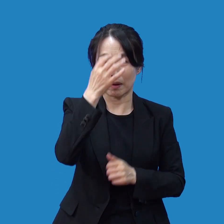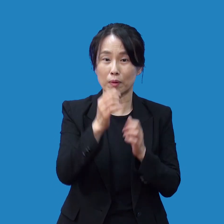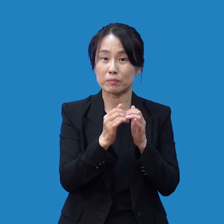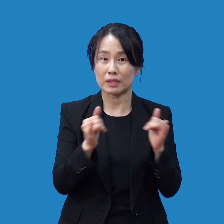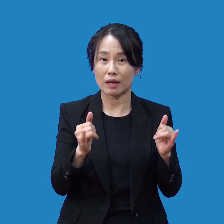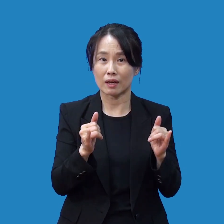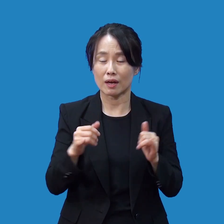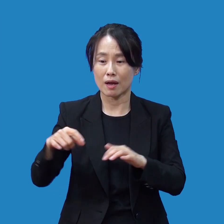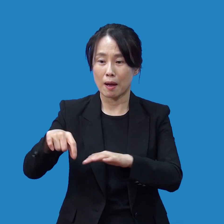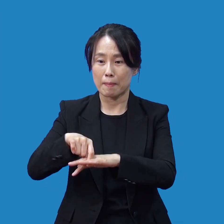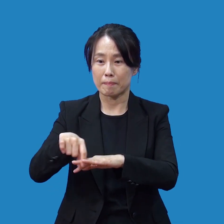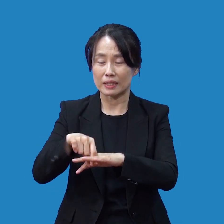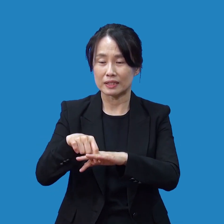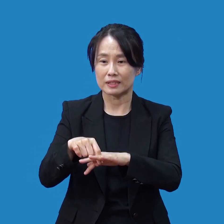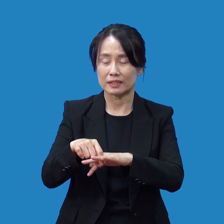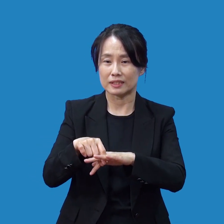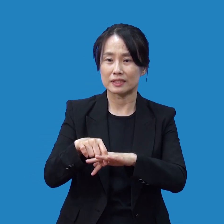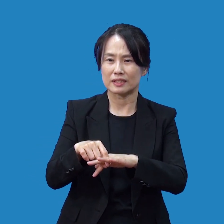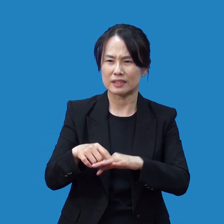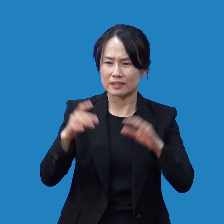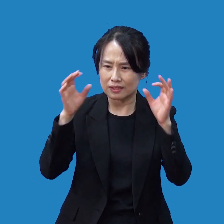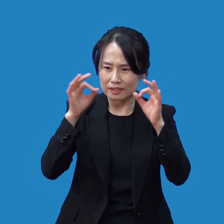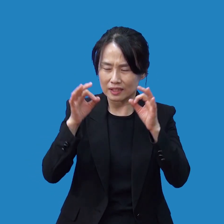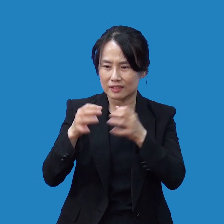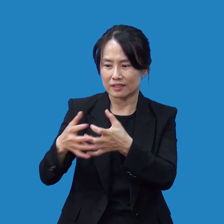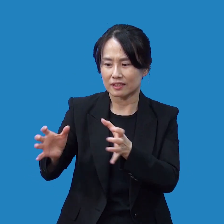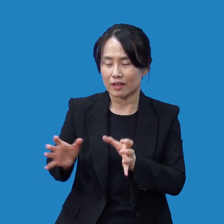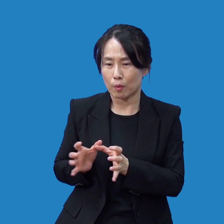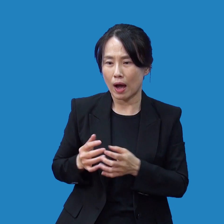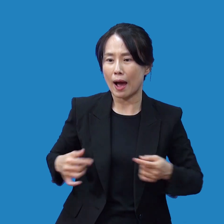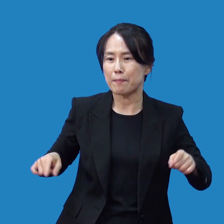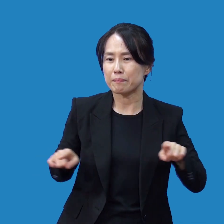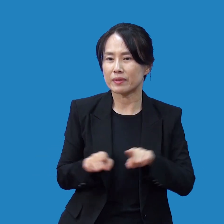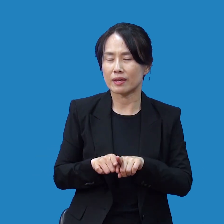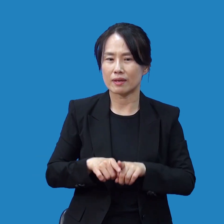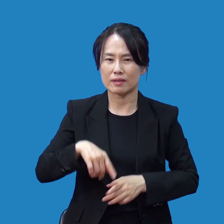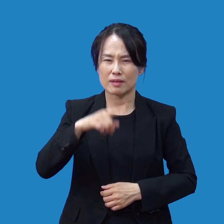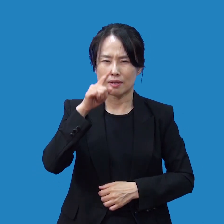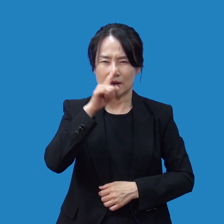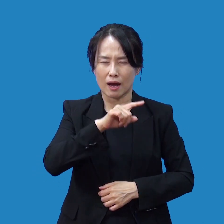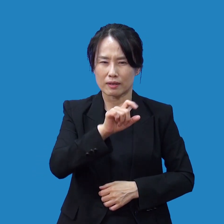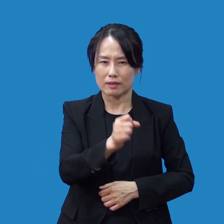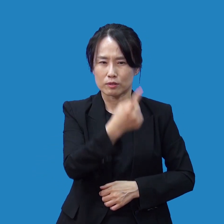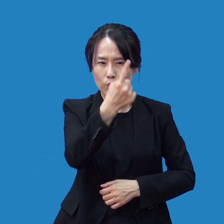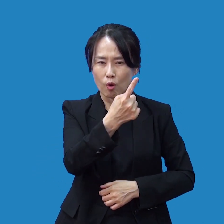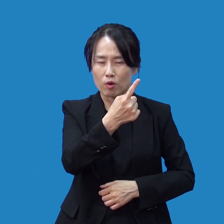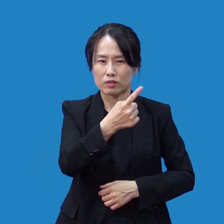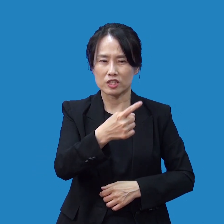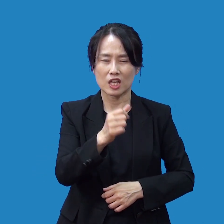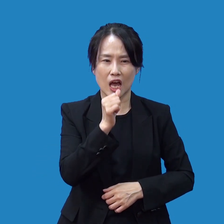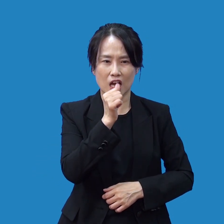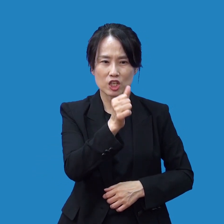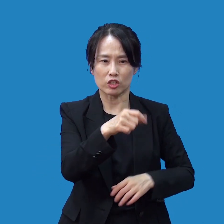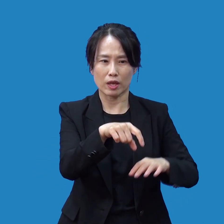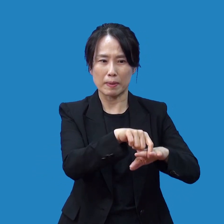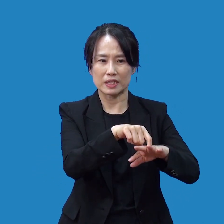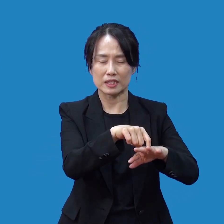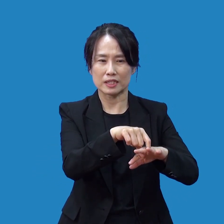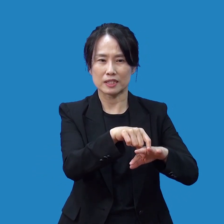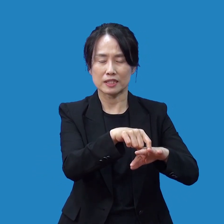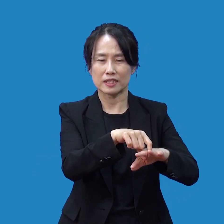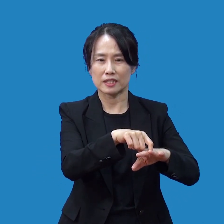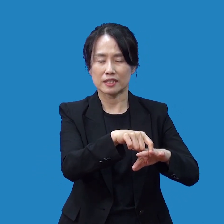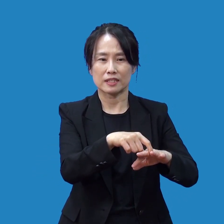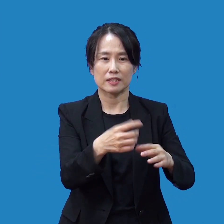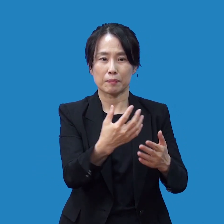반지 원정대를 이끌고 이제 악의 근원이 되는 이 절대 반지를 이제는 없애기 위해서